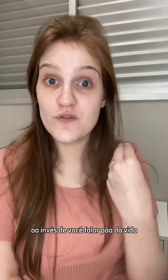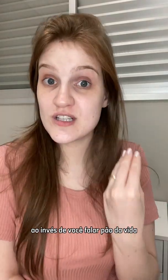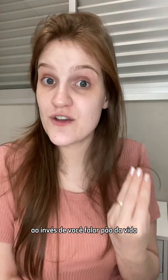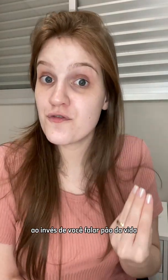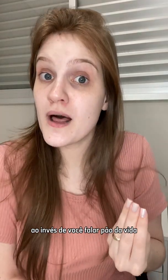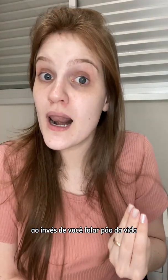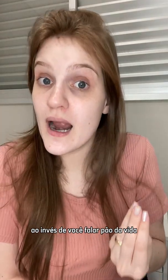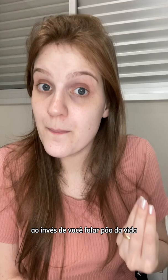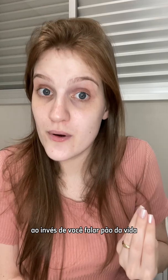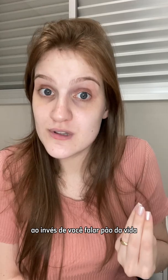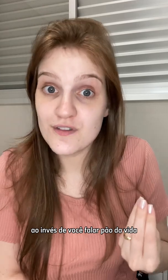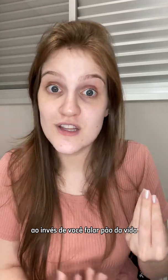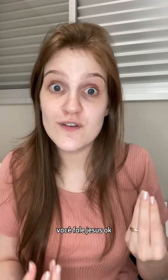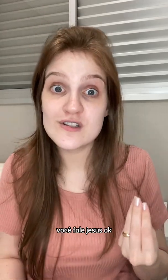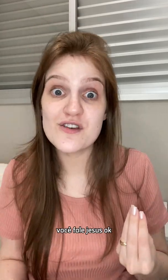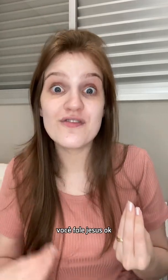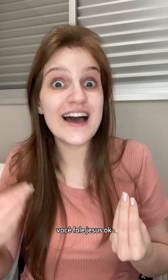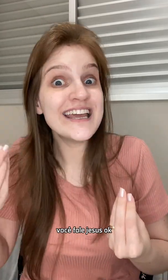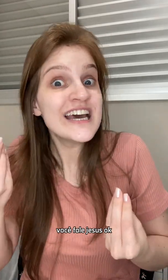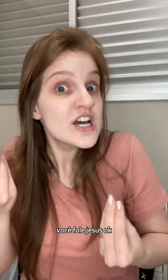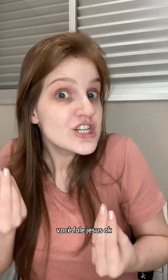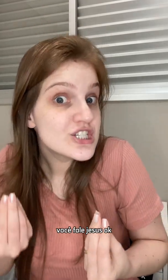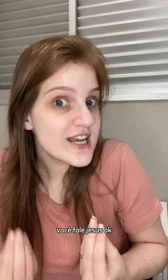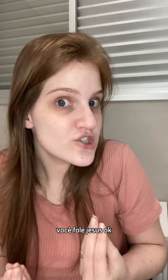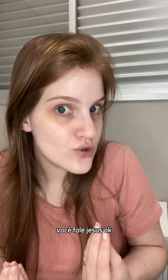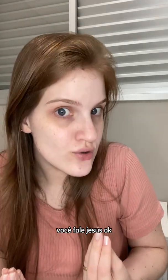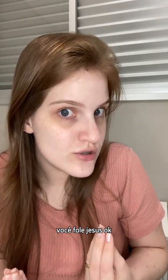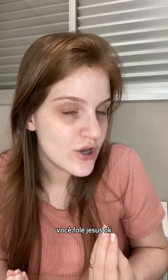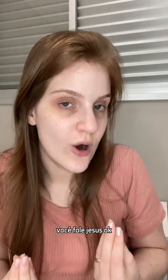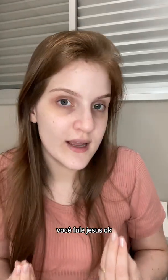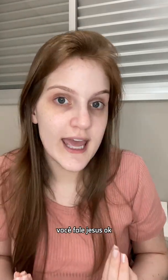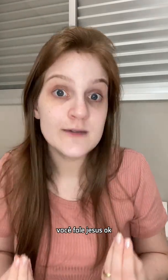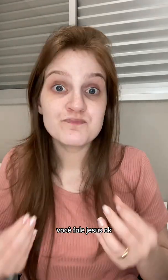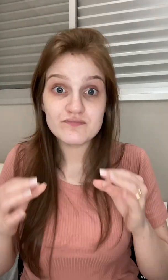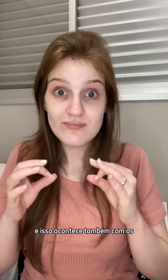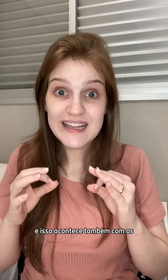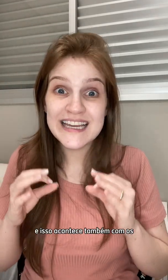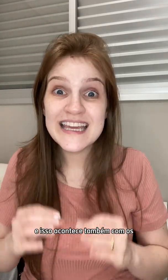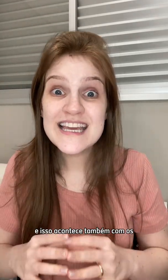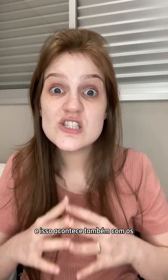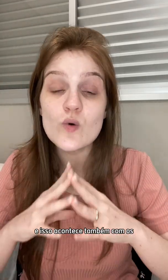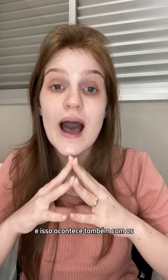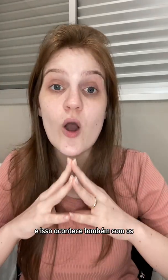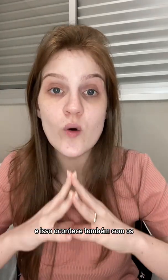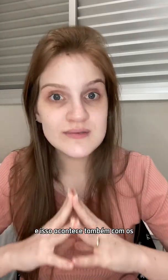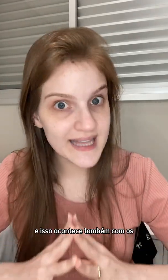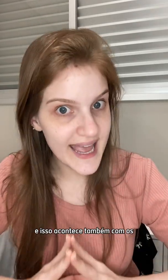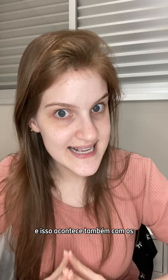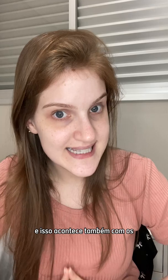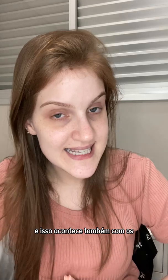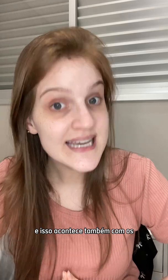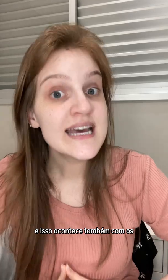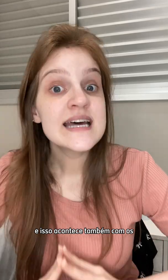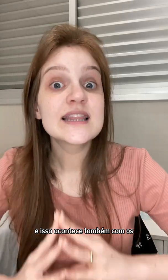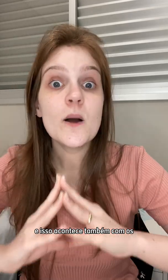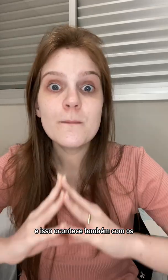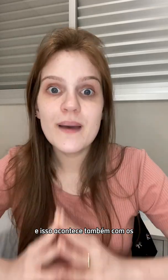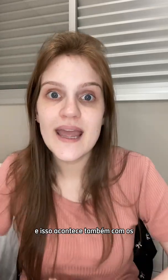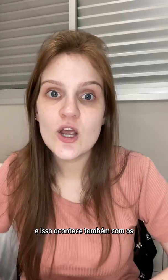você falar pão da vida, você fale Jesus, ok? E isso acontece também com